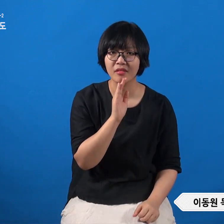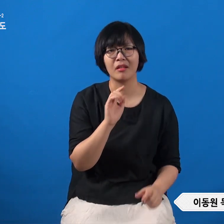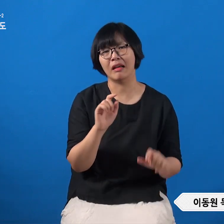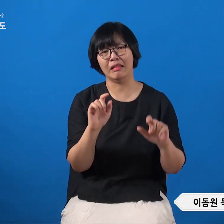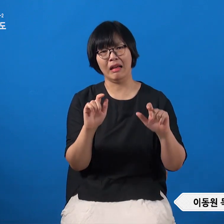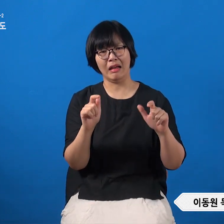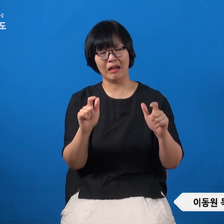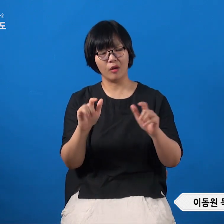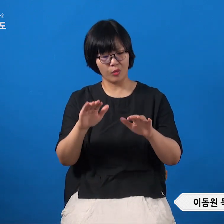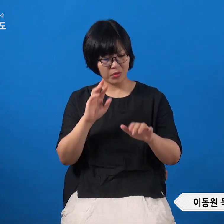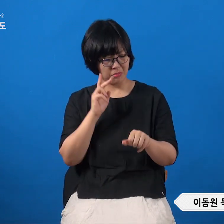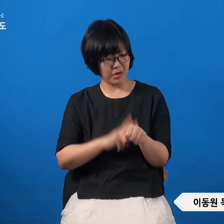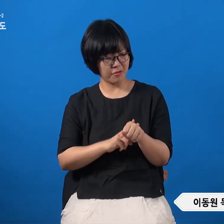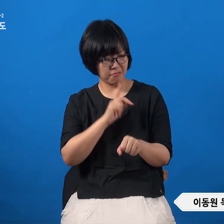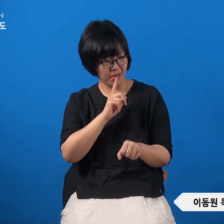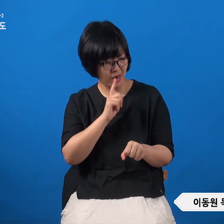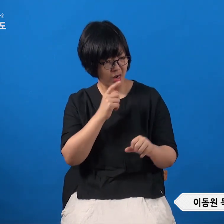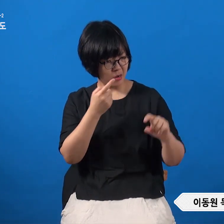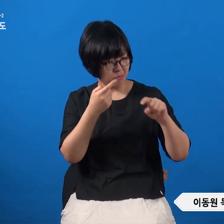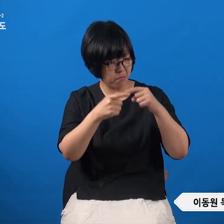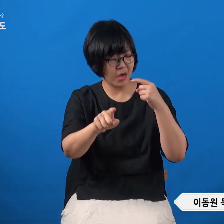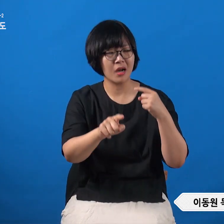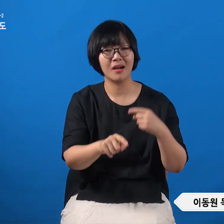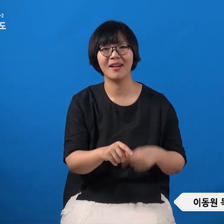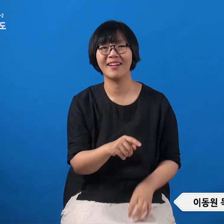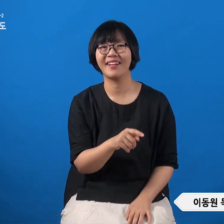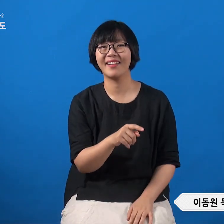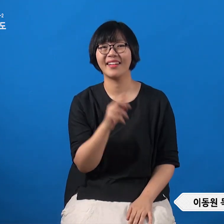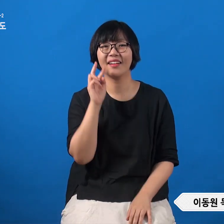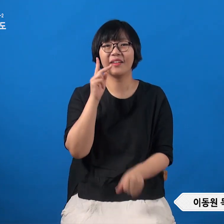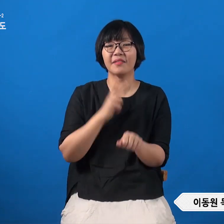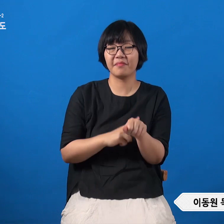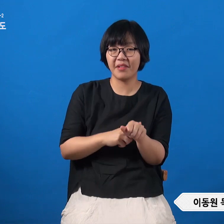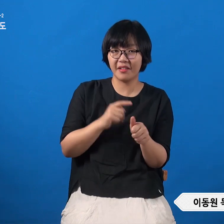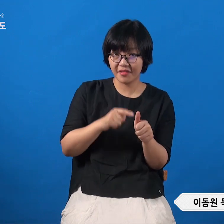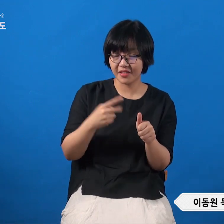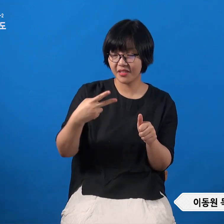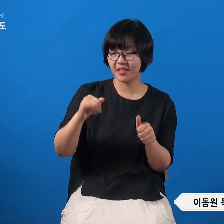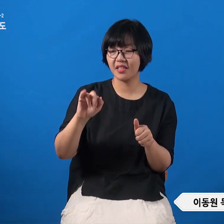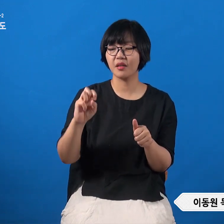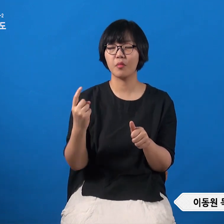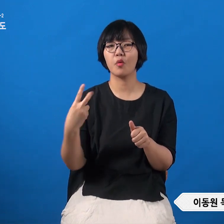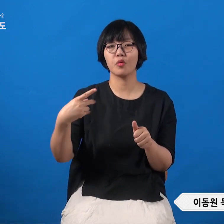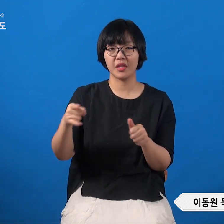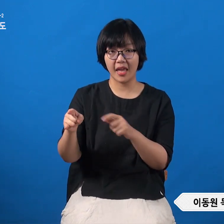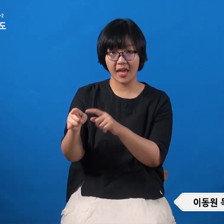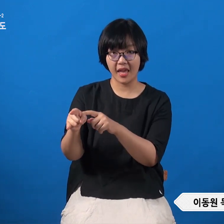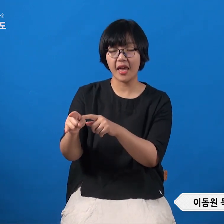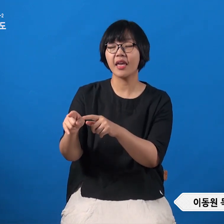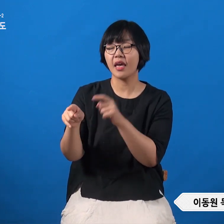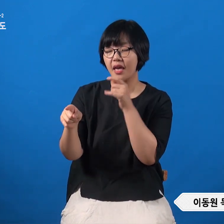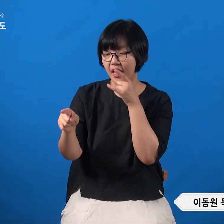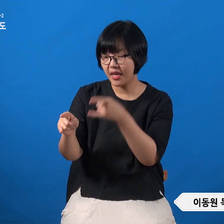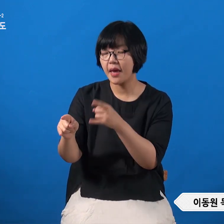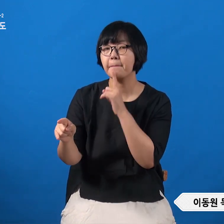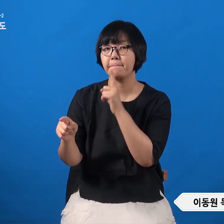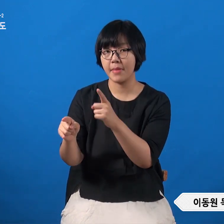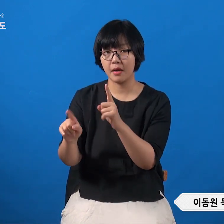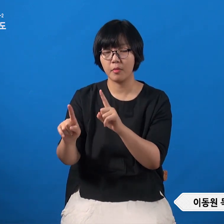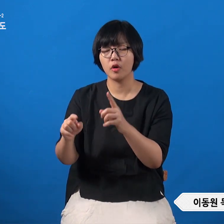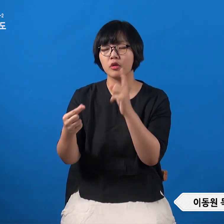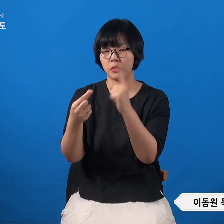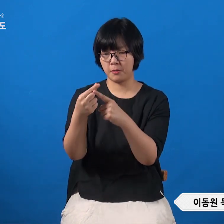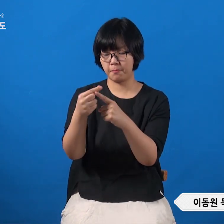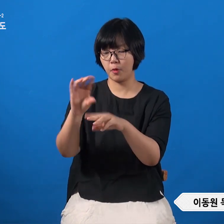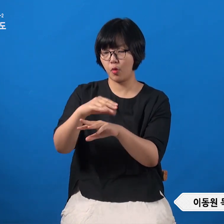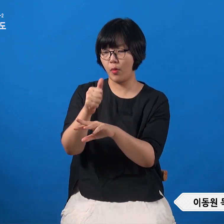그런데 오늘 본문에서 바울 사도가 디모데에게 임금을 위해서 먼저 기도하라. 임금을